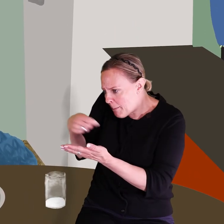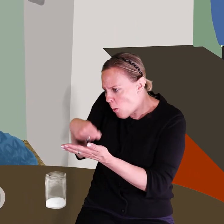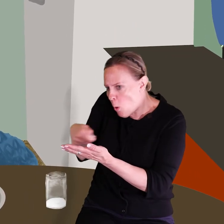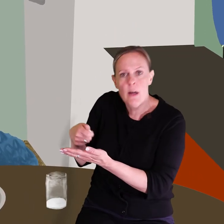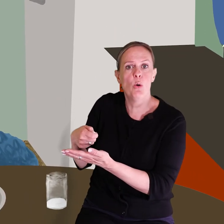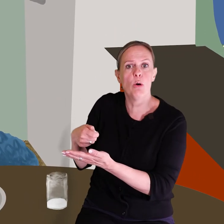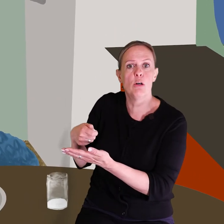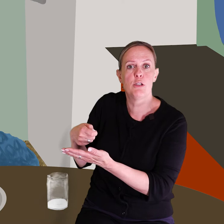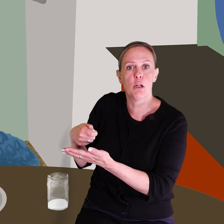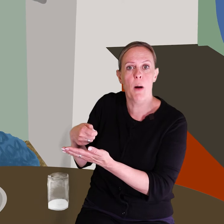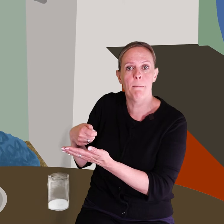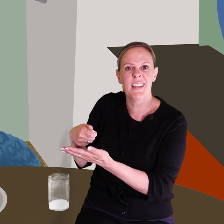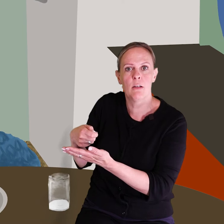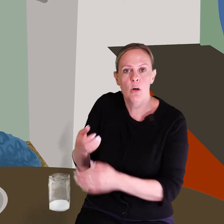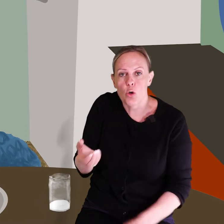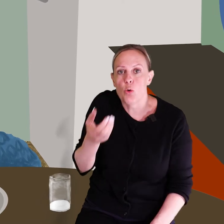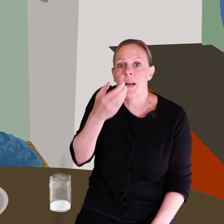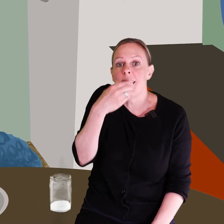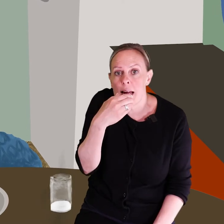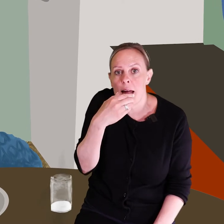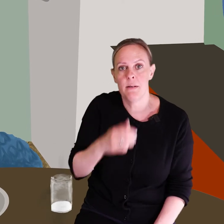på jordgubbssylt på en plätt och tuggar i sig den.